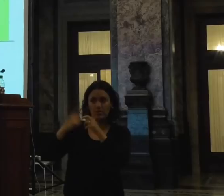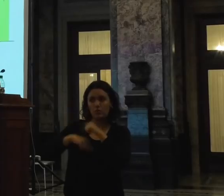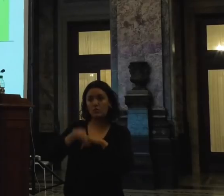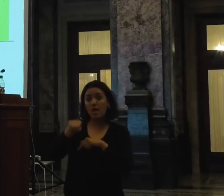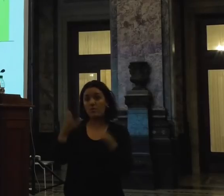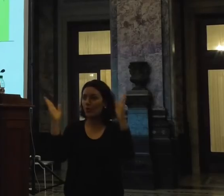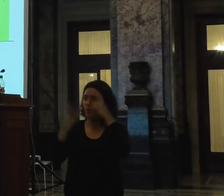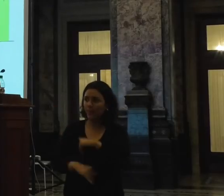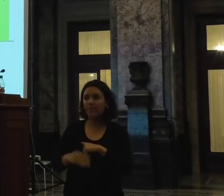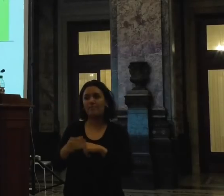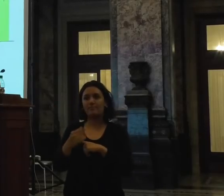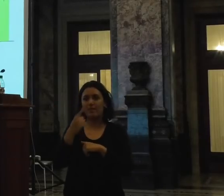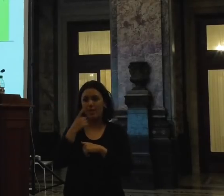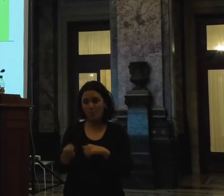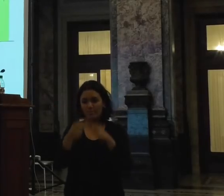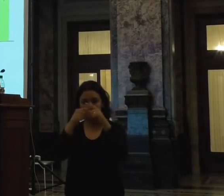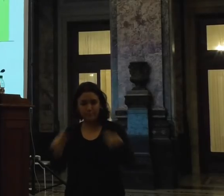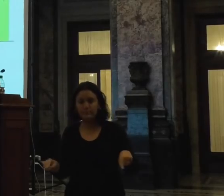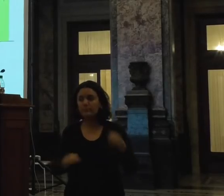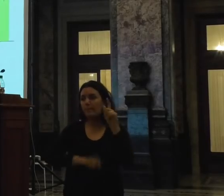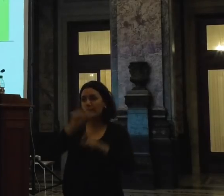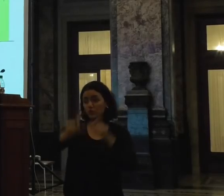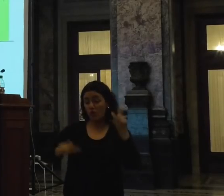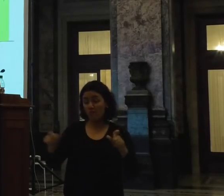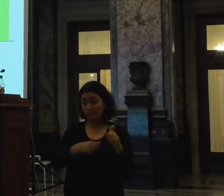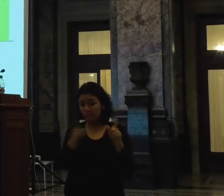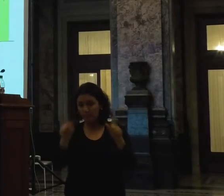puede distinguir uno, y son gentes que están